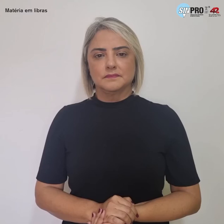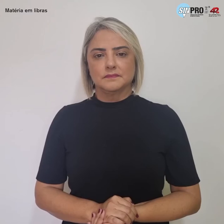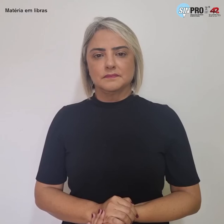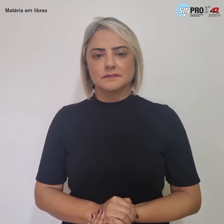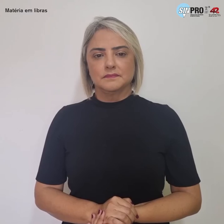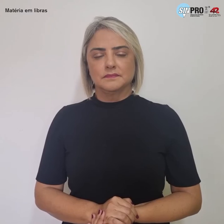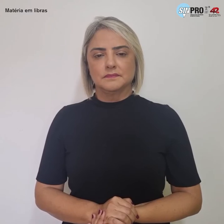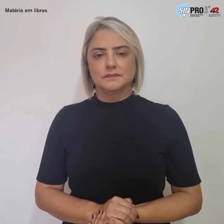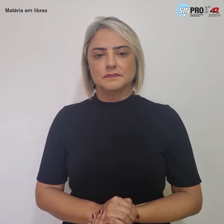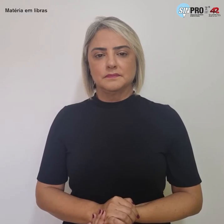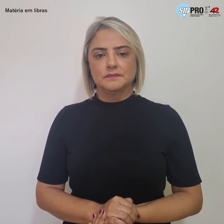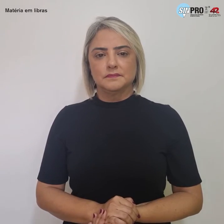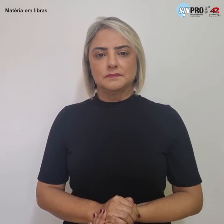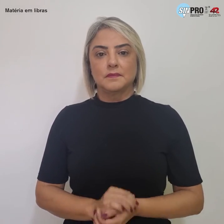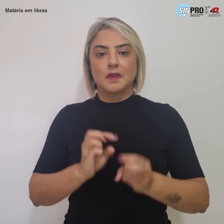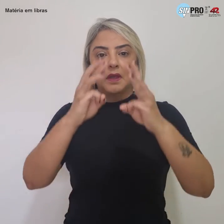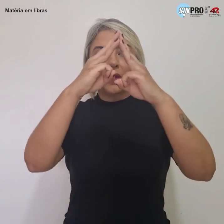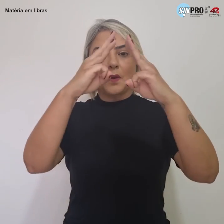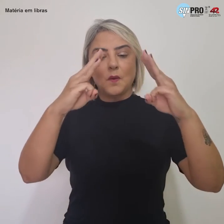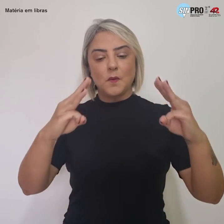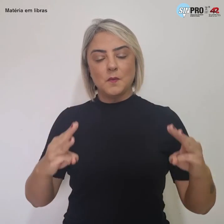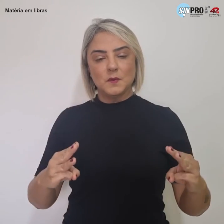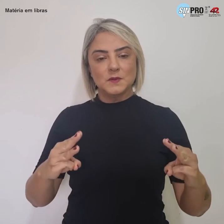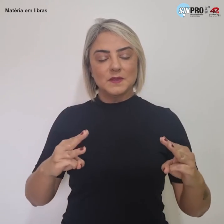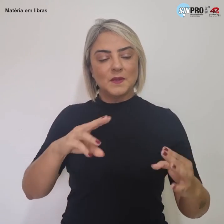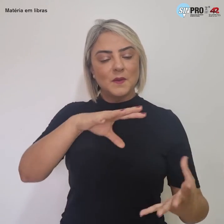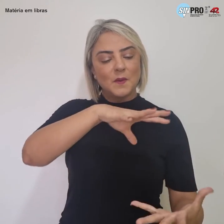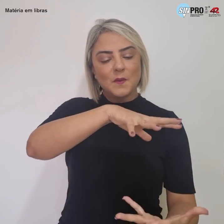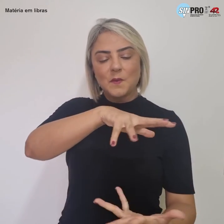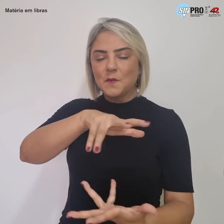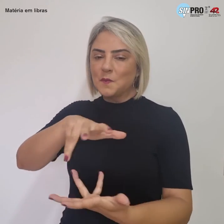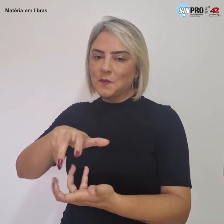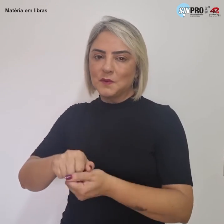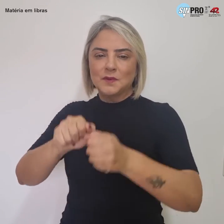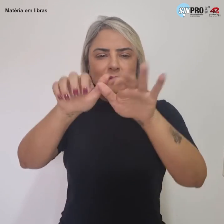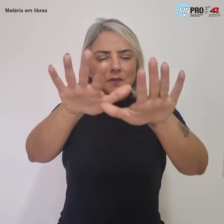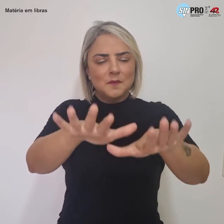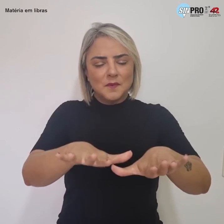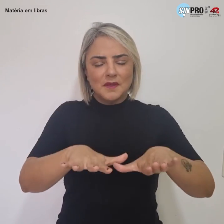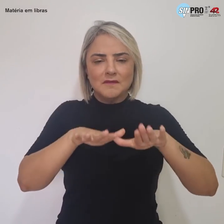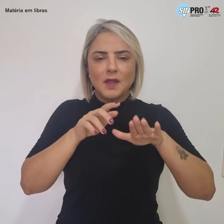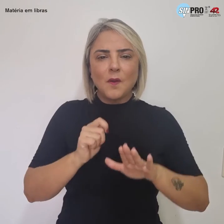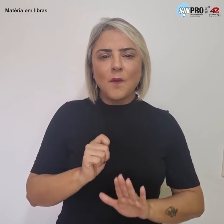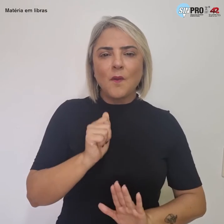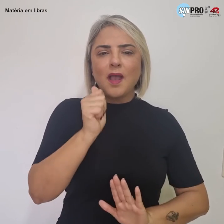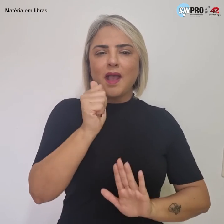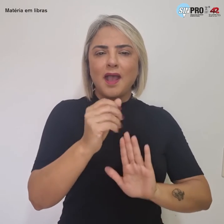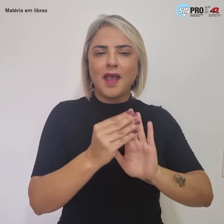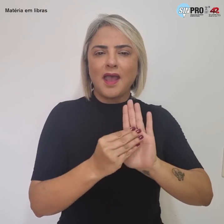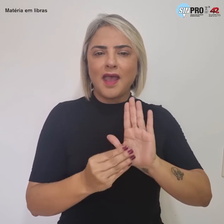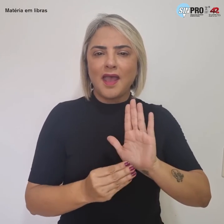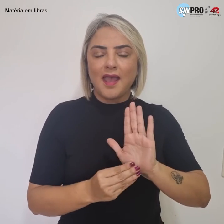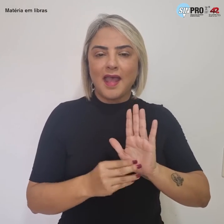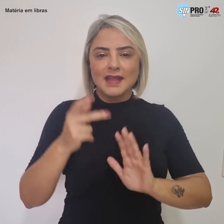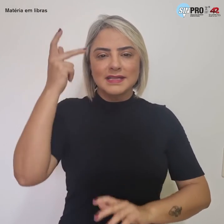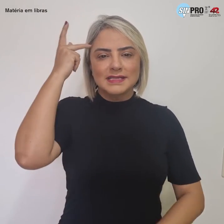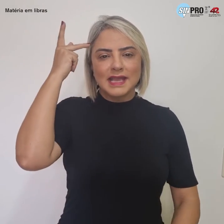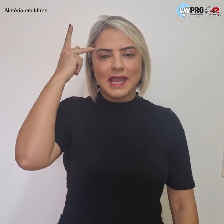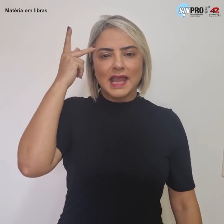O Museu é o Mundo, um evento quase nos moldes da Paulistana Bienal do Ibirapoeira,